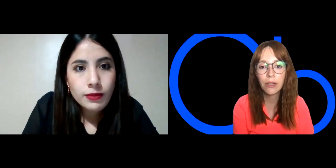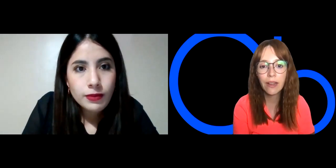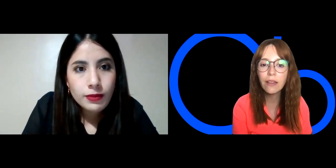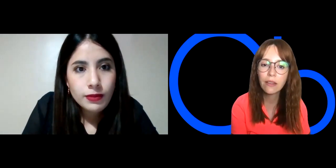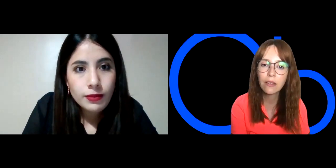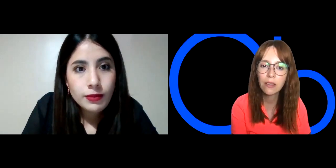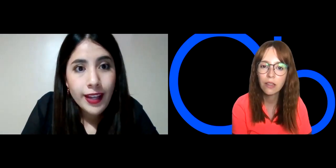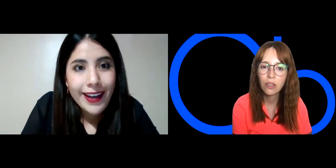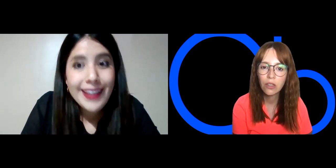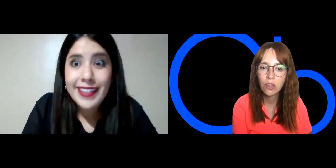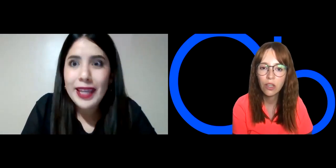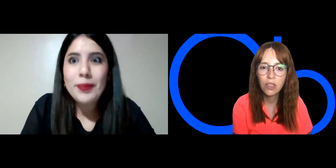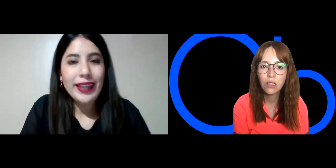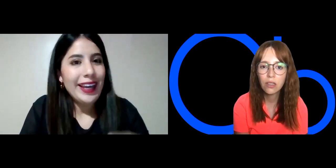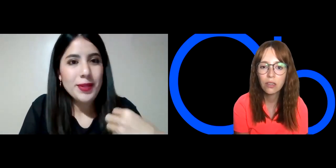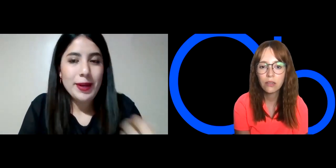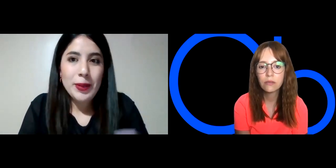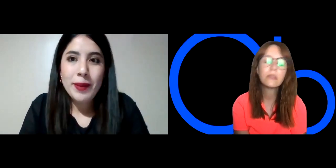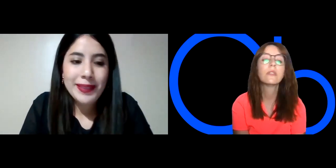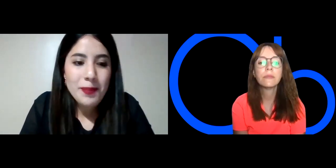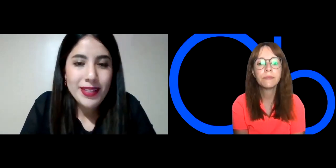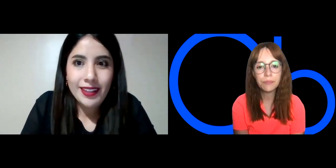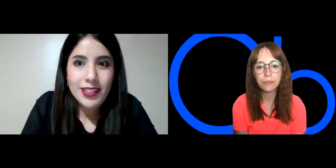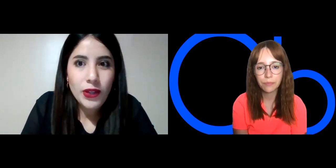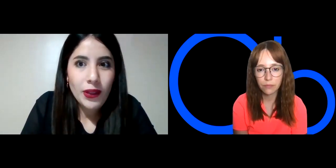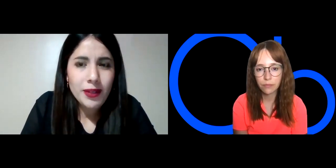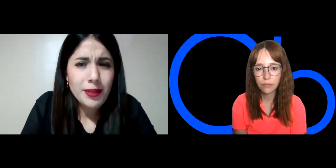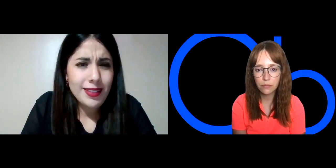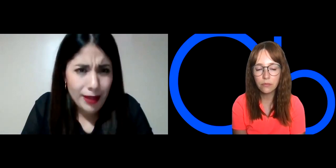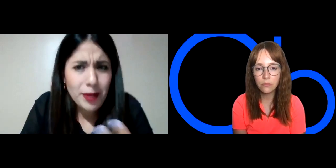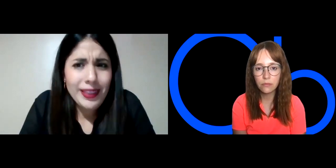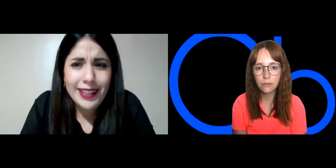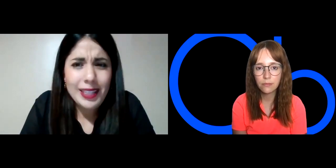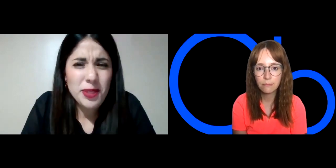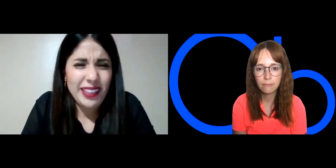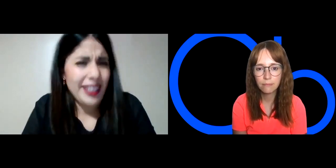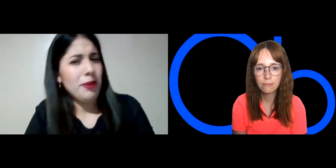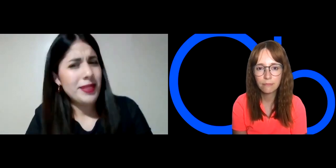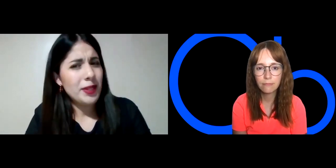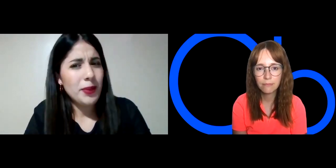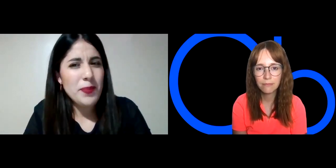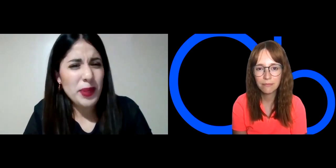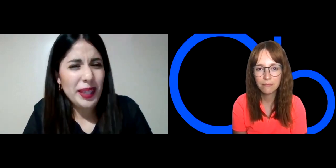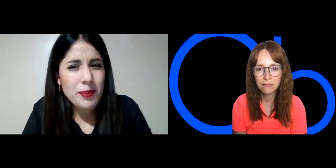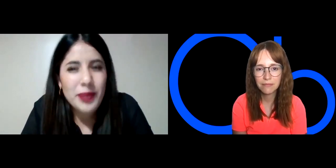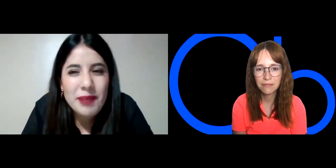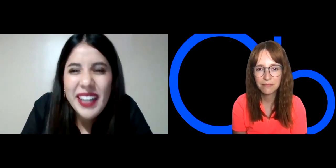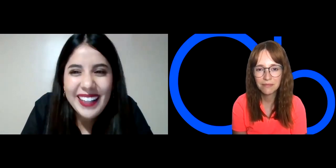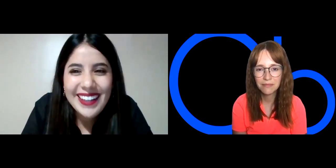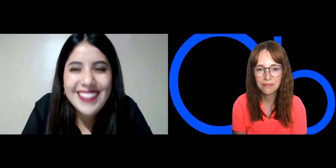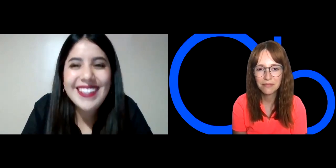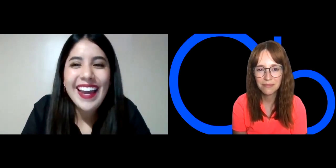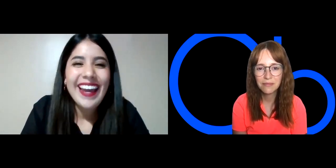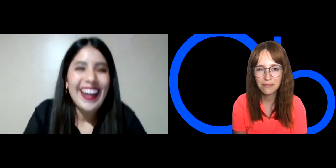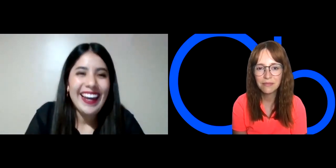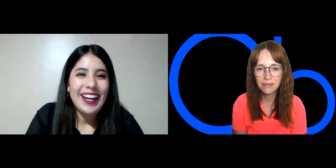gritar, ¿verdad? Sí, porque, o sea, obviamente el paciente sordo se va a dar cuenta que estamos gritando y va a ser como de, por qué me